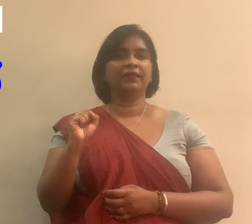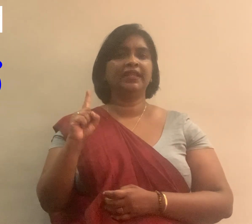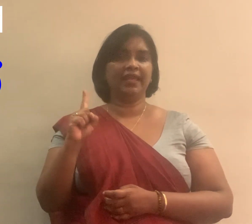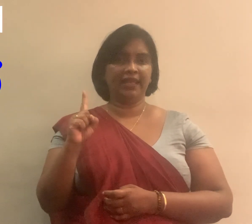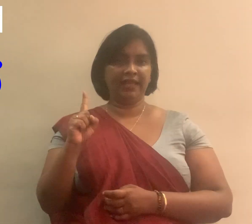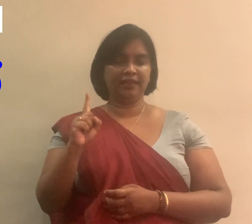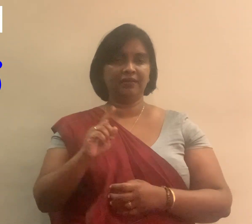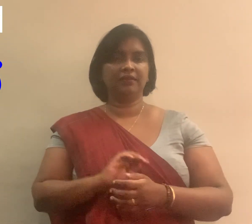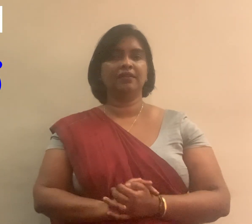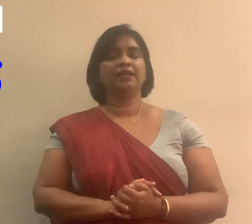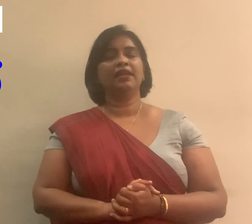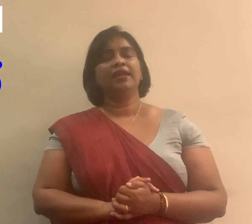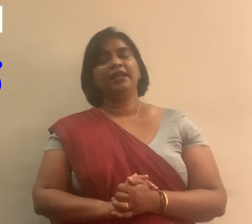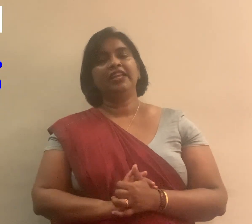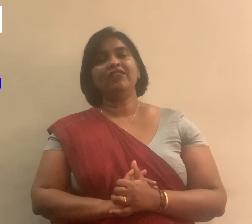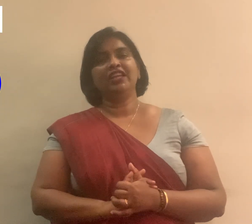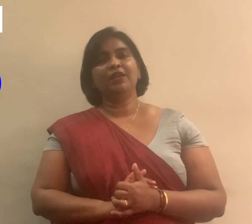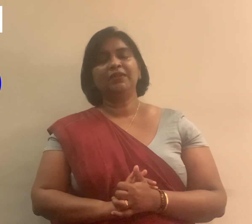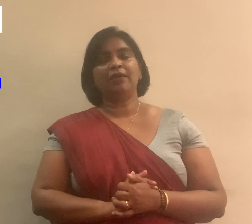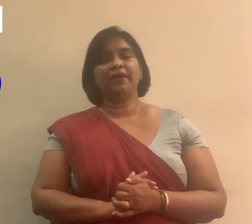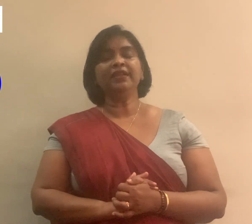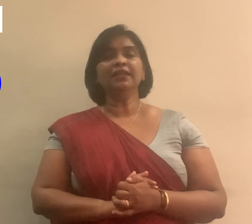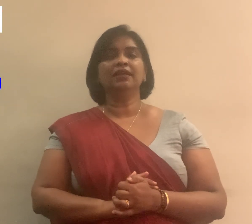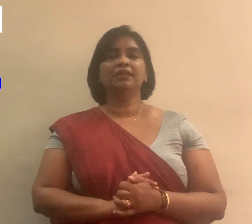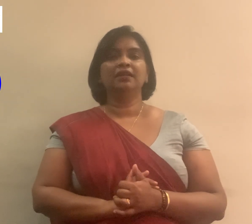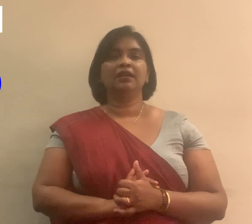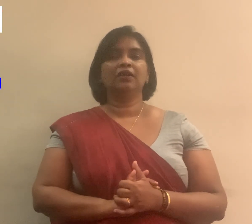K. ඒ වගේම තමයි කෝ